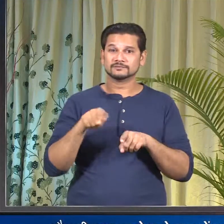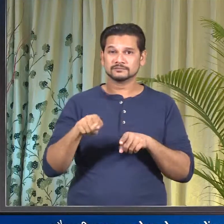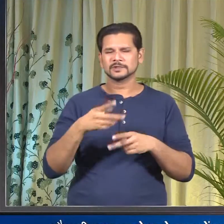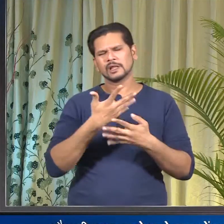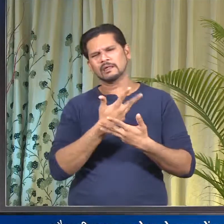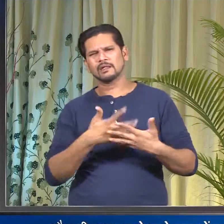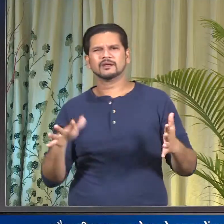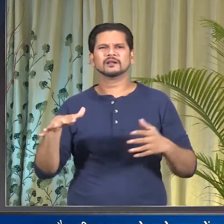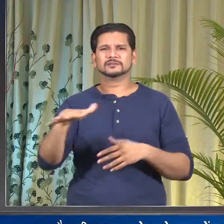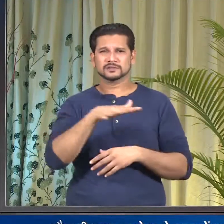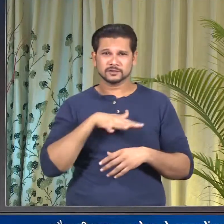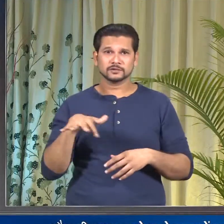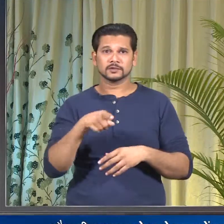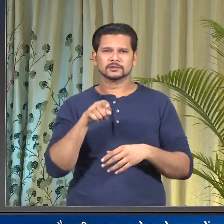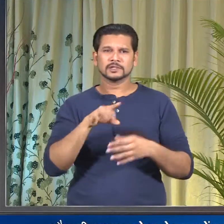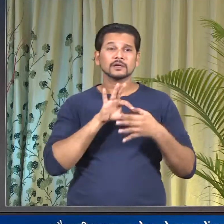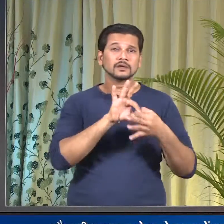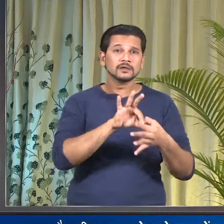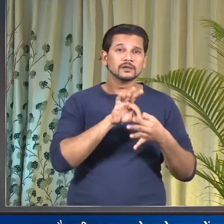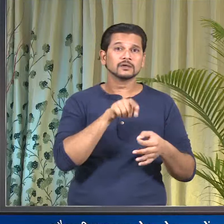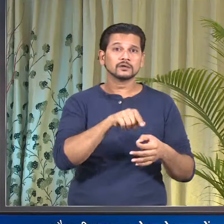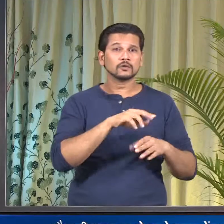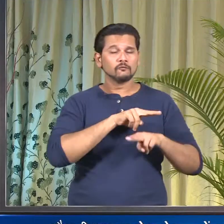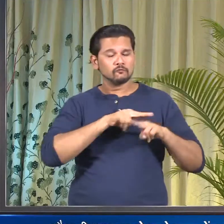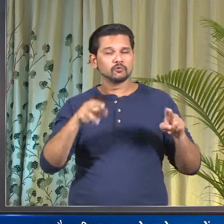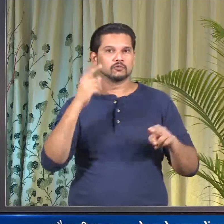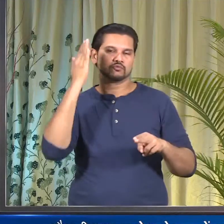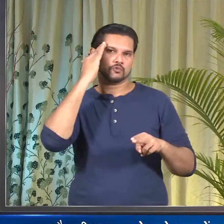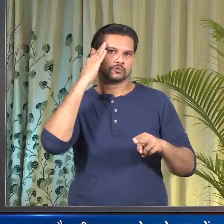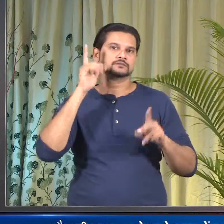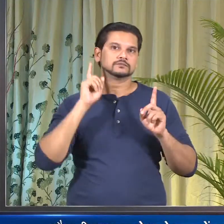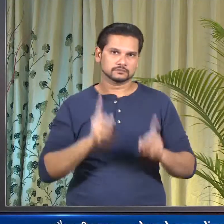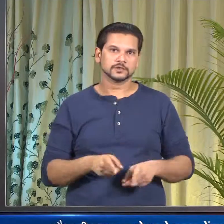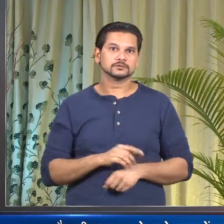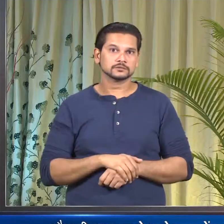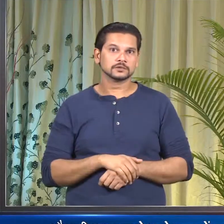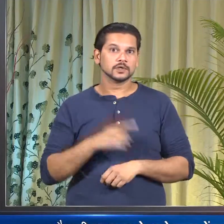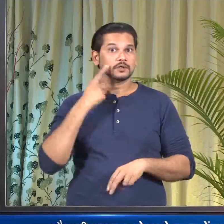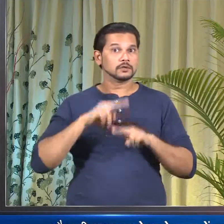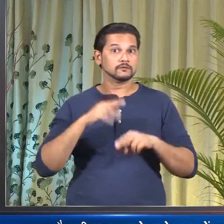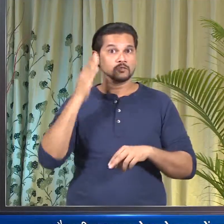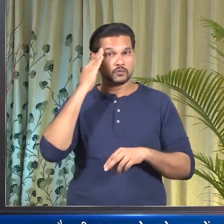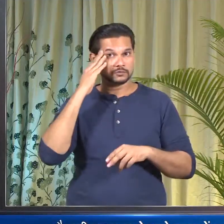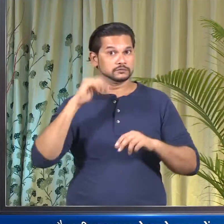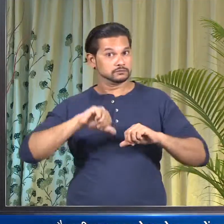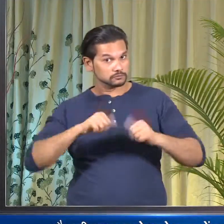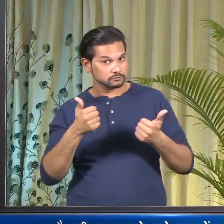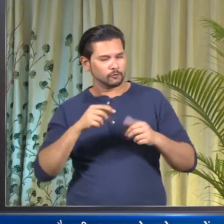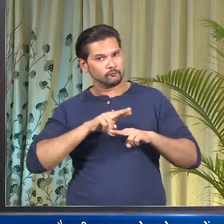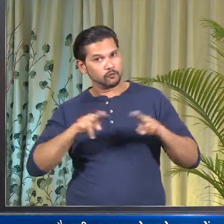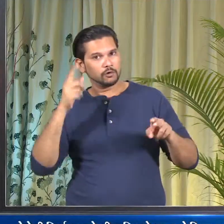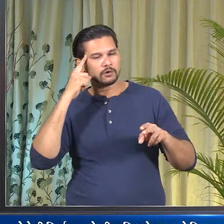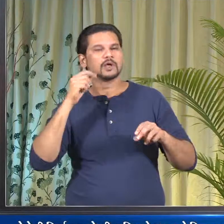यदि उससे संबंधिर संपून ज्यान है तो हम परक पाते